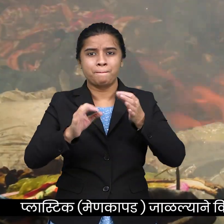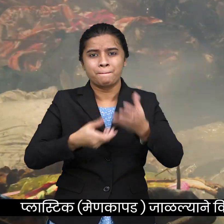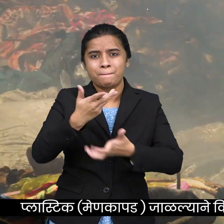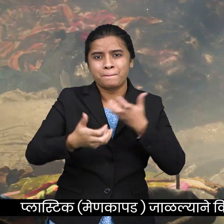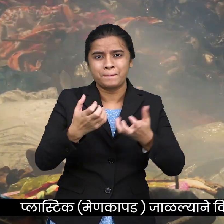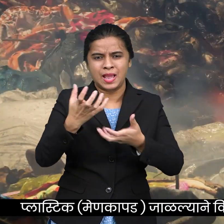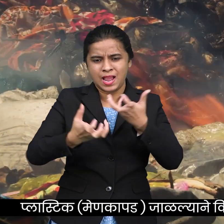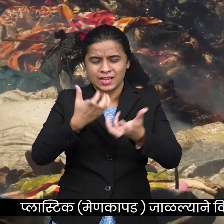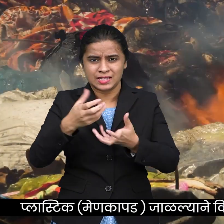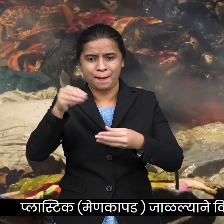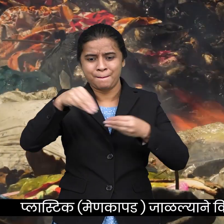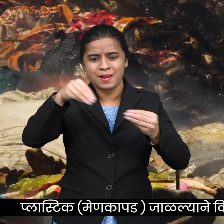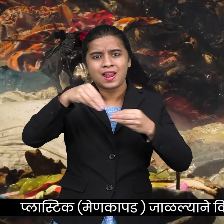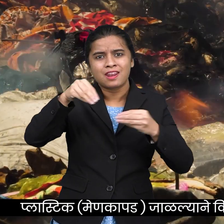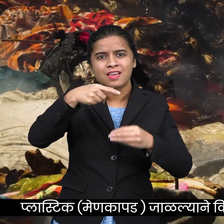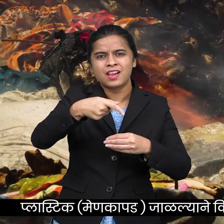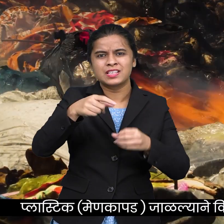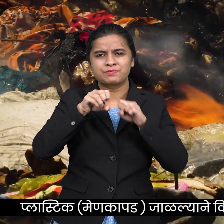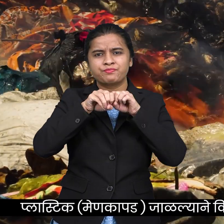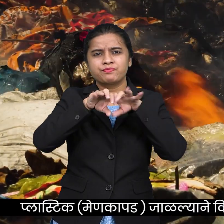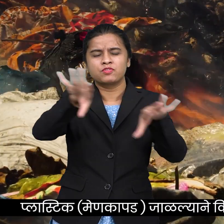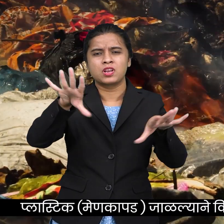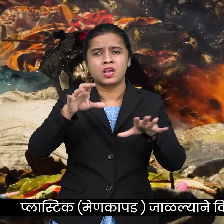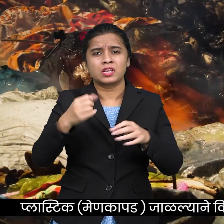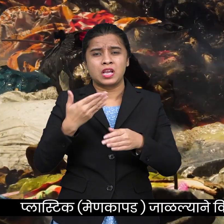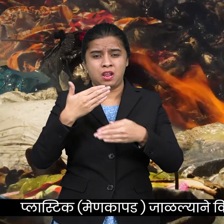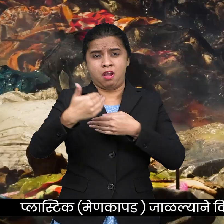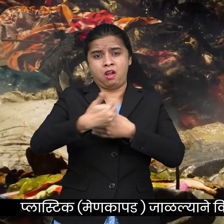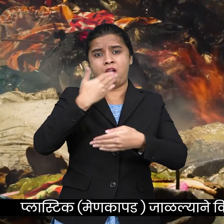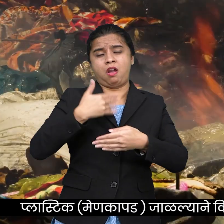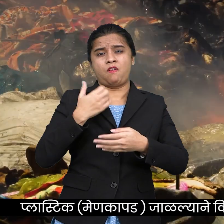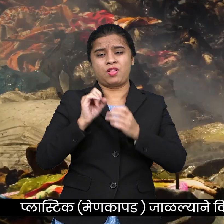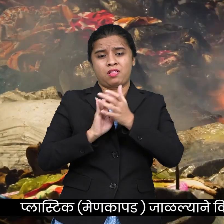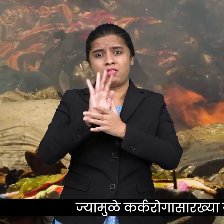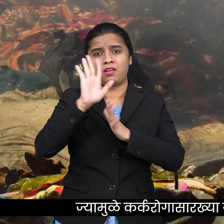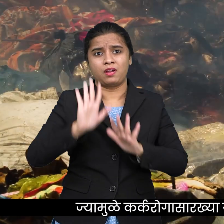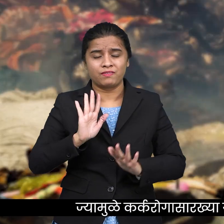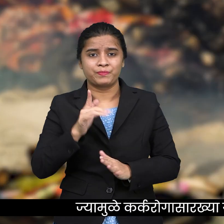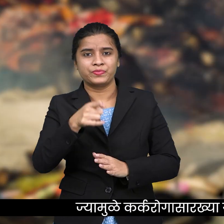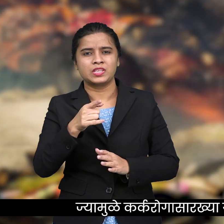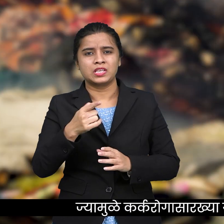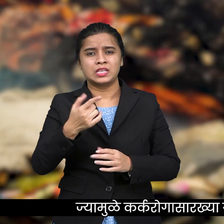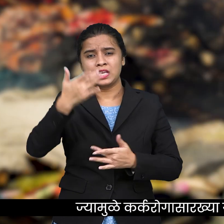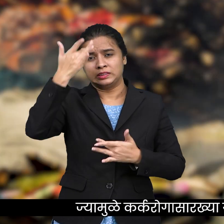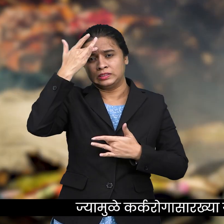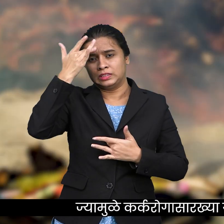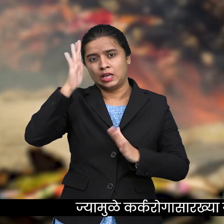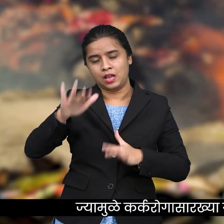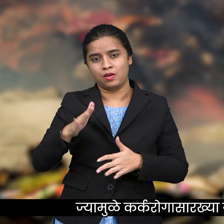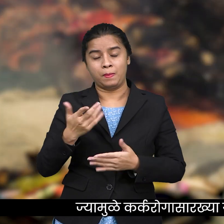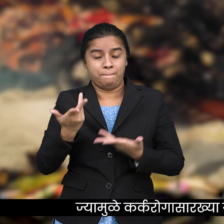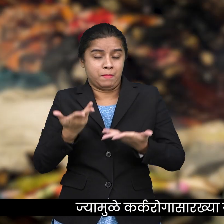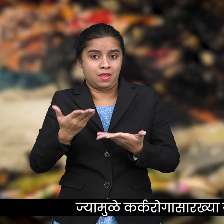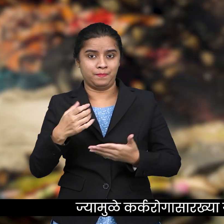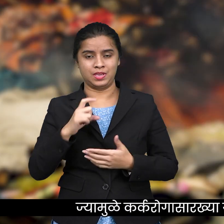प्लास्टिक म्हणजेच मेनकापड जाळल्याने किंवा गरम केल्याने हानिकारक वायू बाहेर पडतात, ज्यामुळे कर्करोगासारखे गंभीर